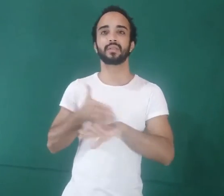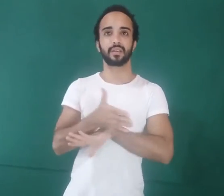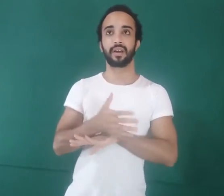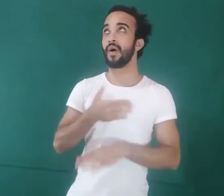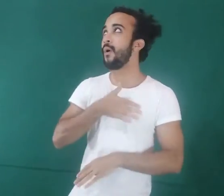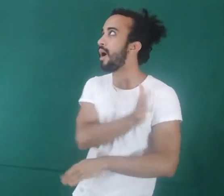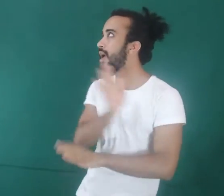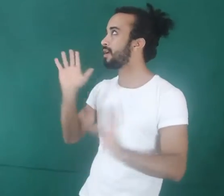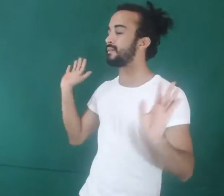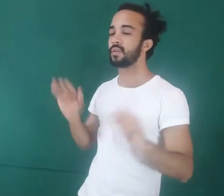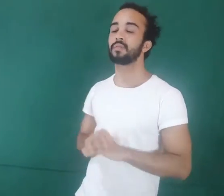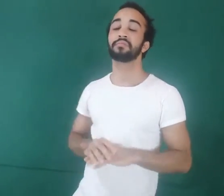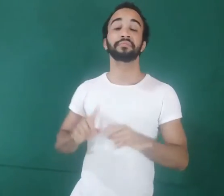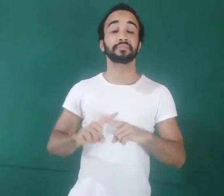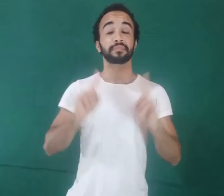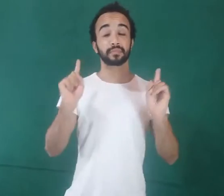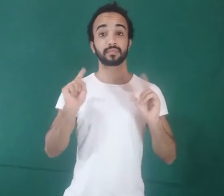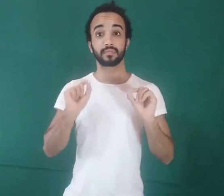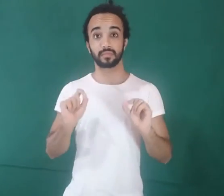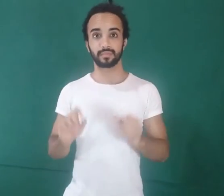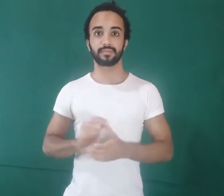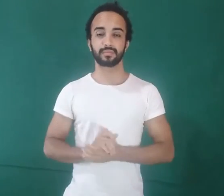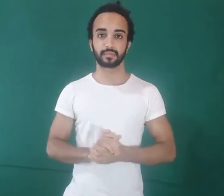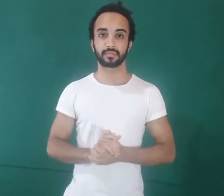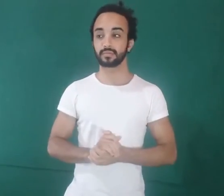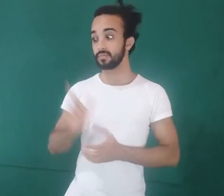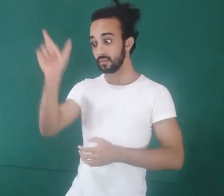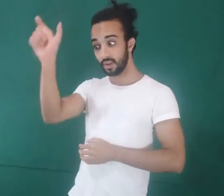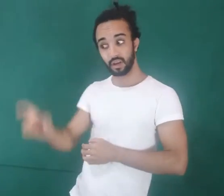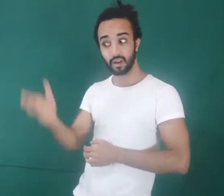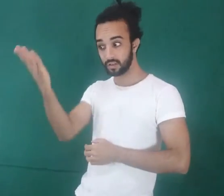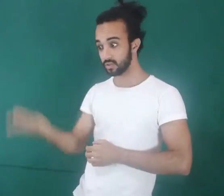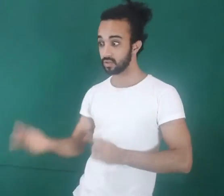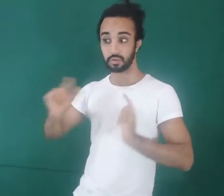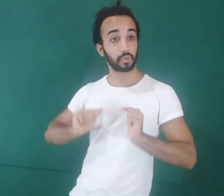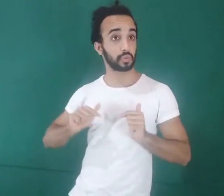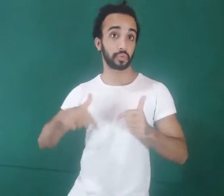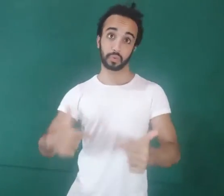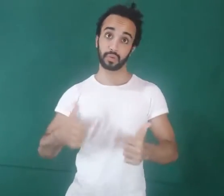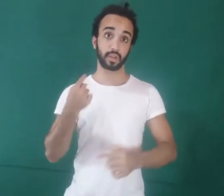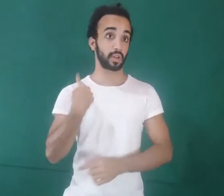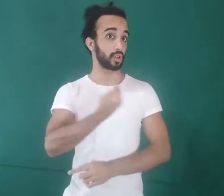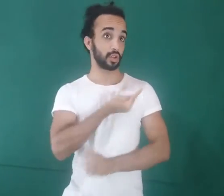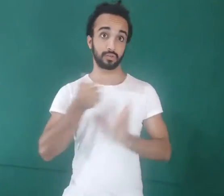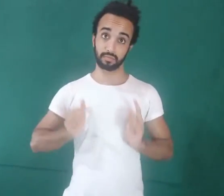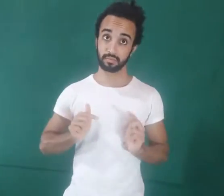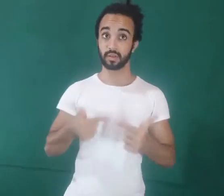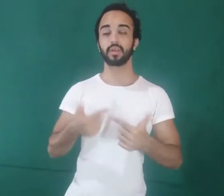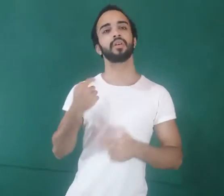tédio! Agora, elas que lutem, nós que lutemos. É muito fácil também a gente, como produtora de